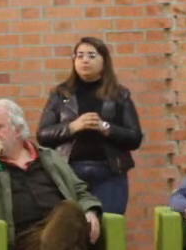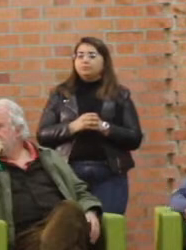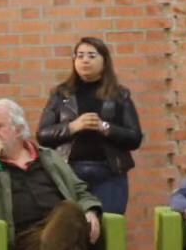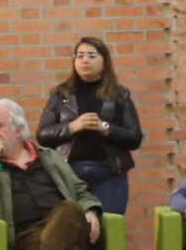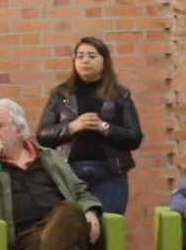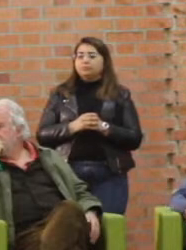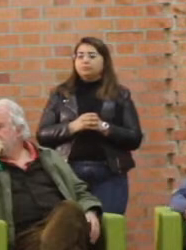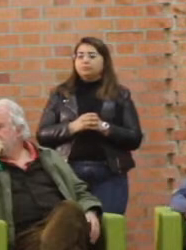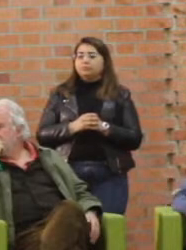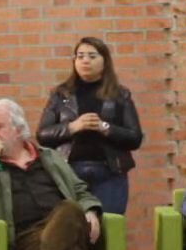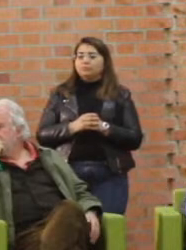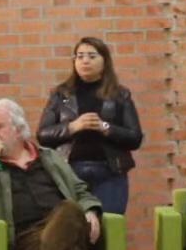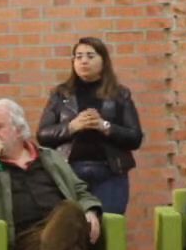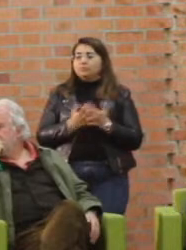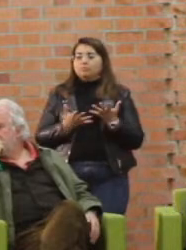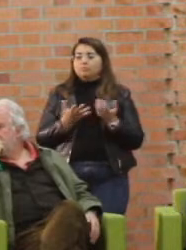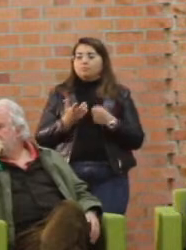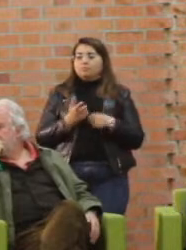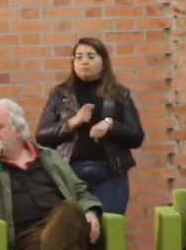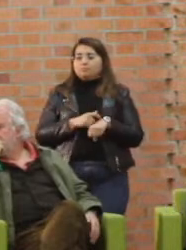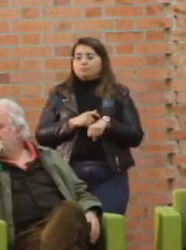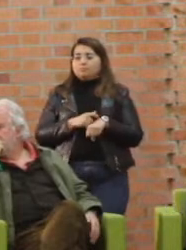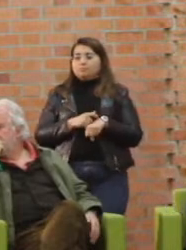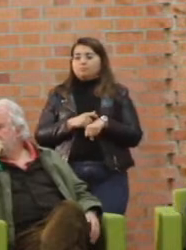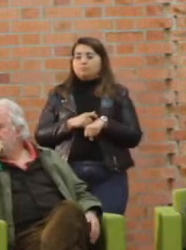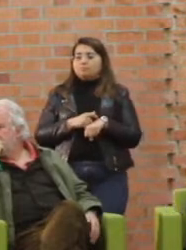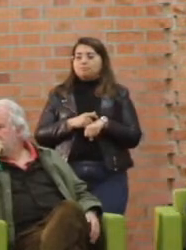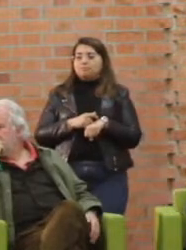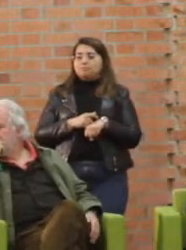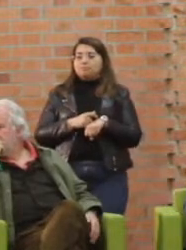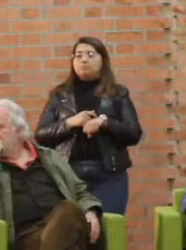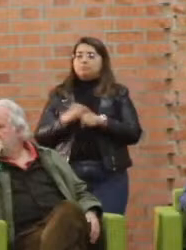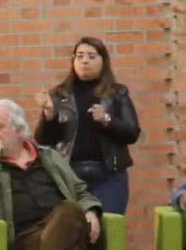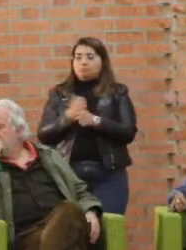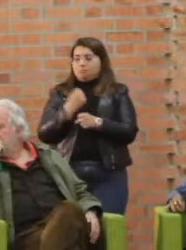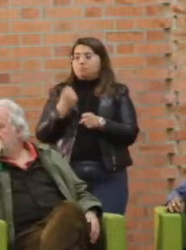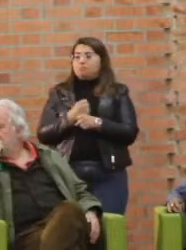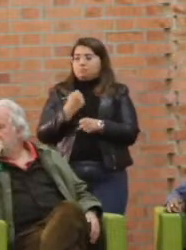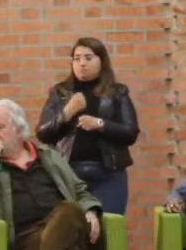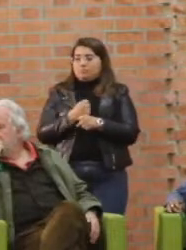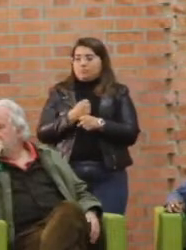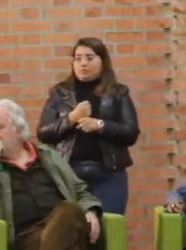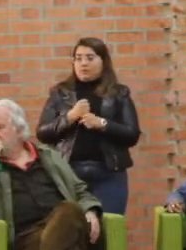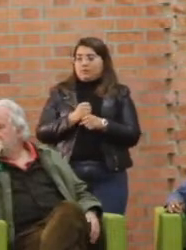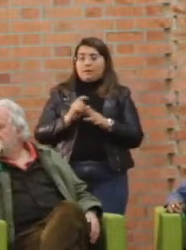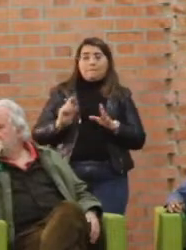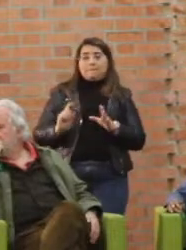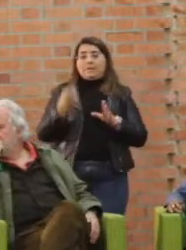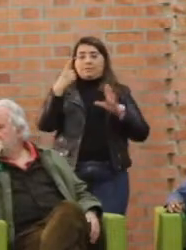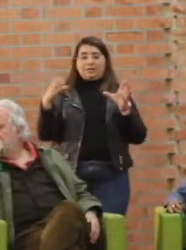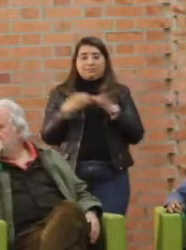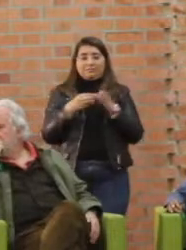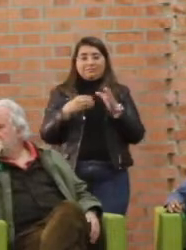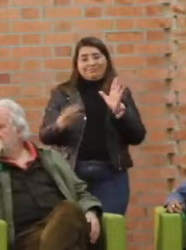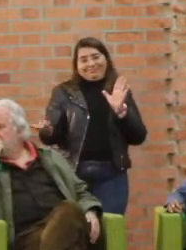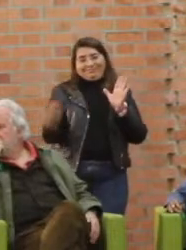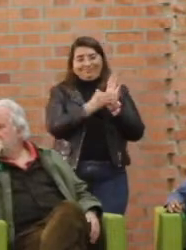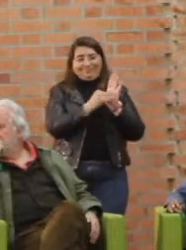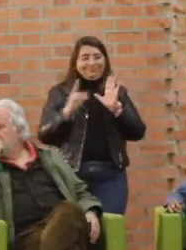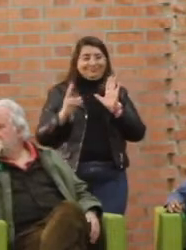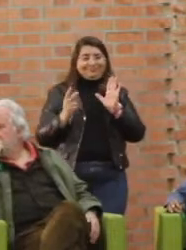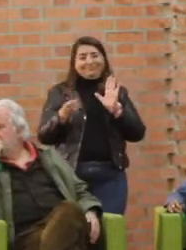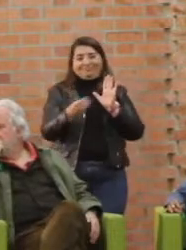en el momento como justo de de trabajar en en la primera sentencia y